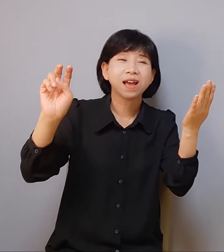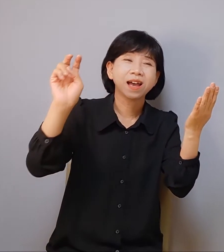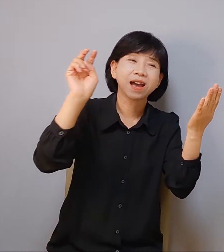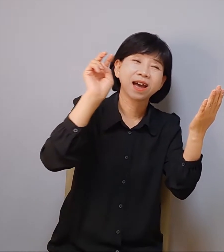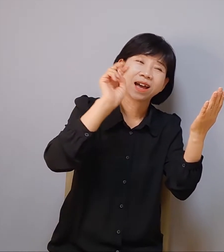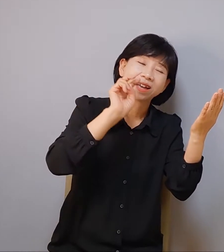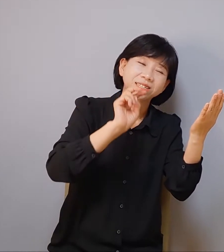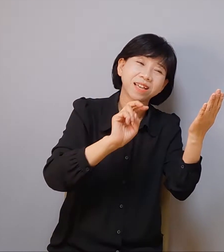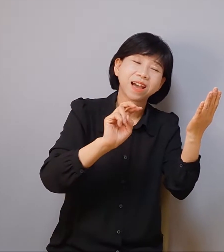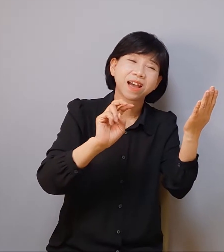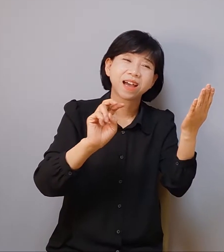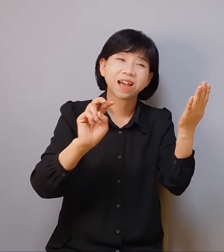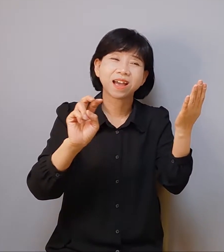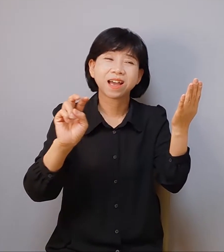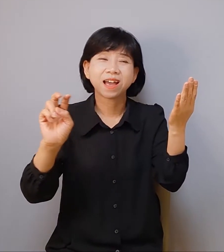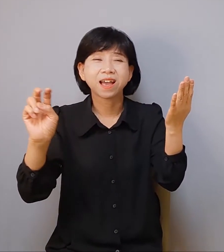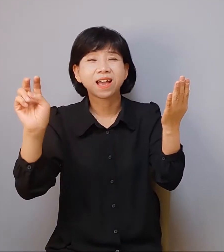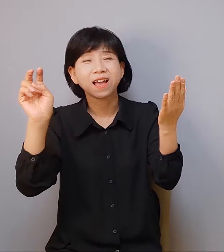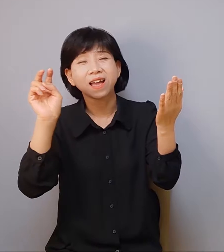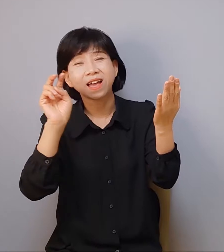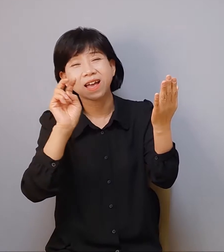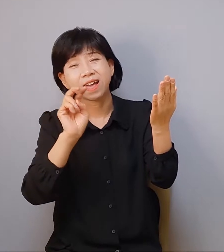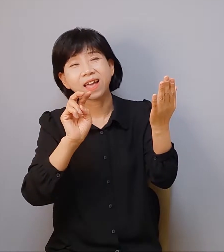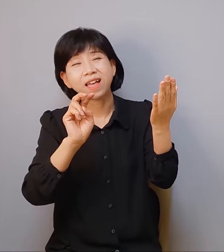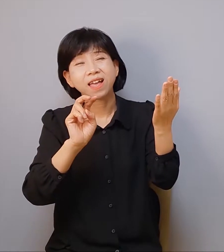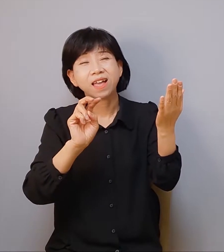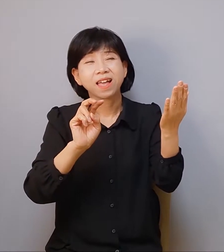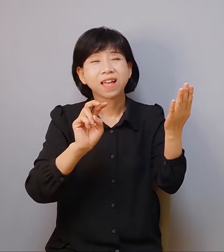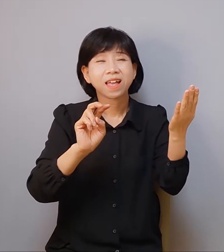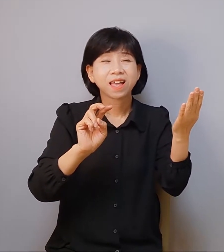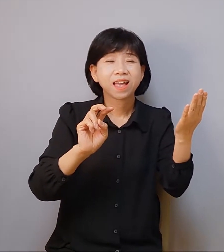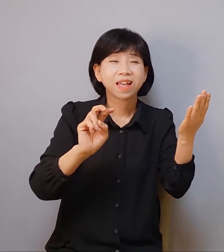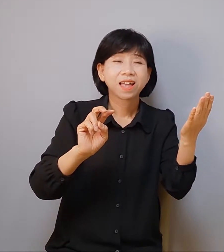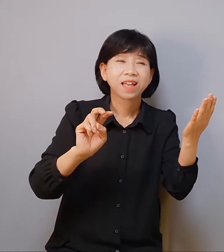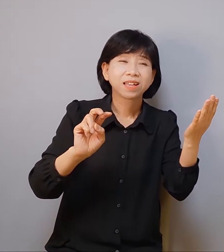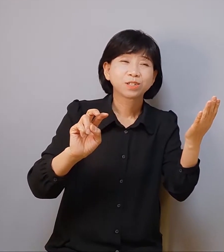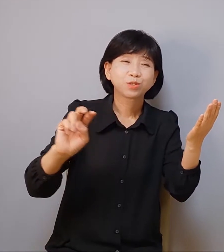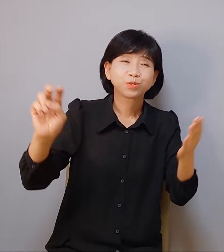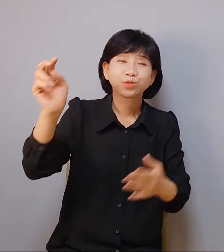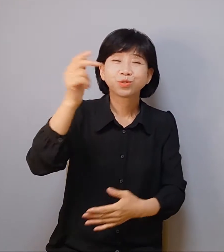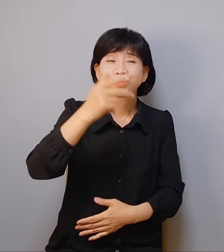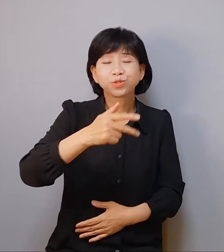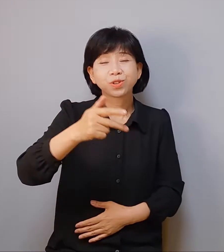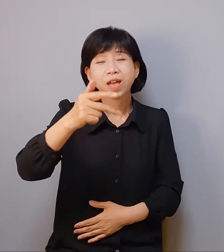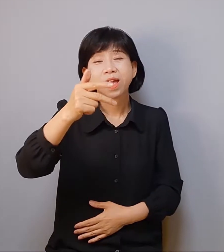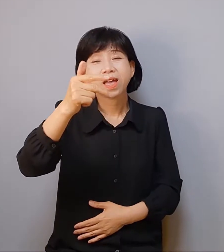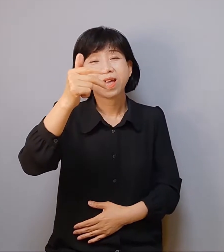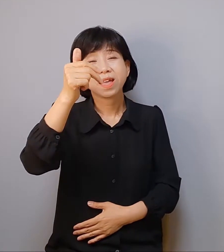찬양.